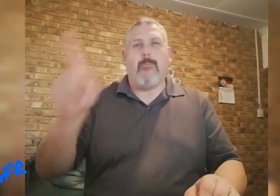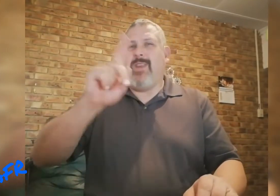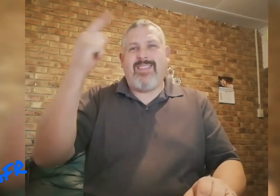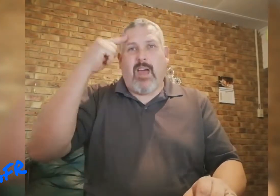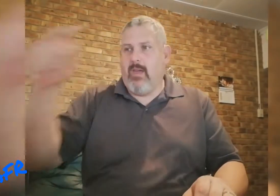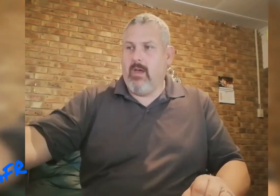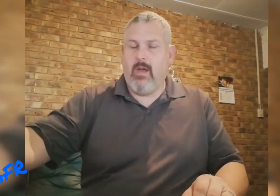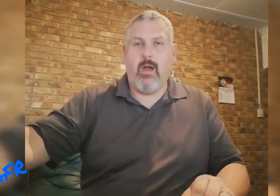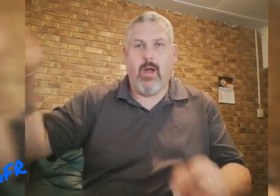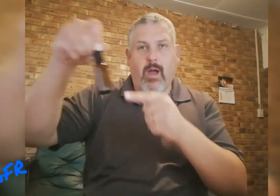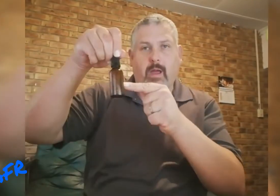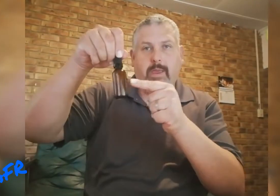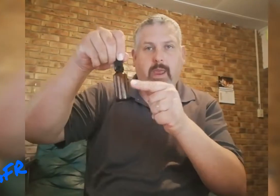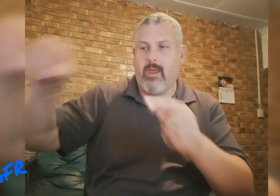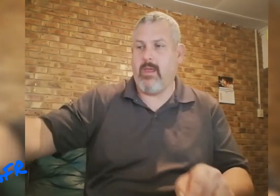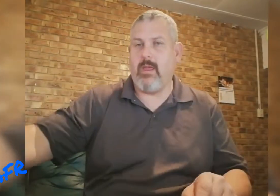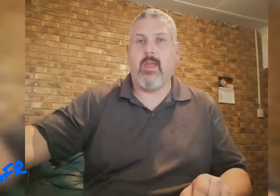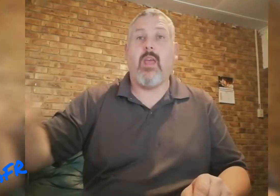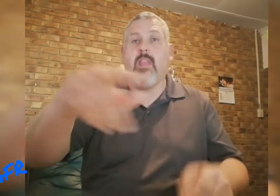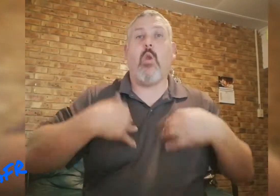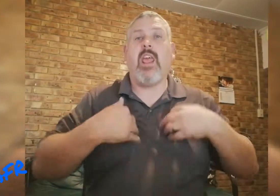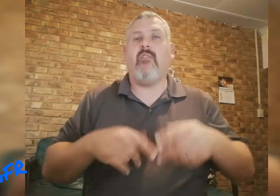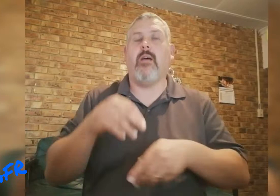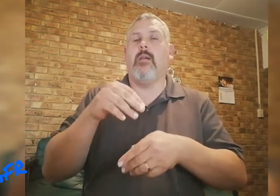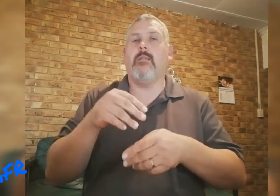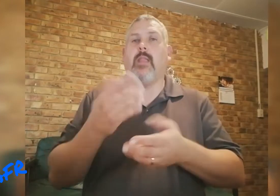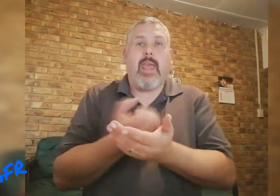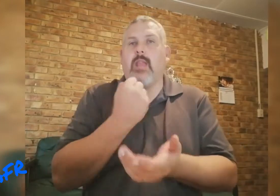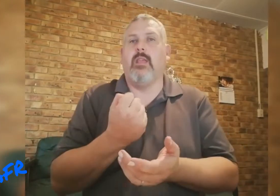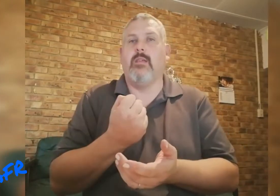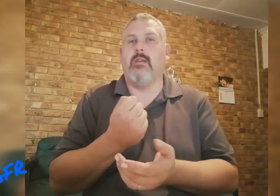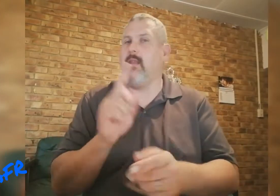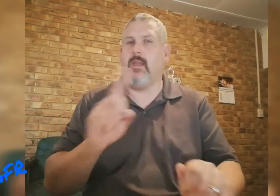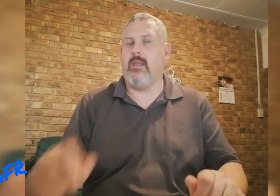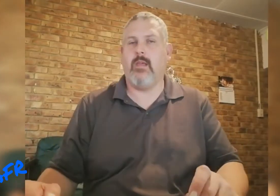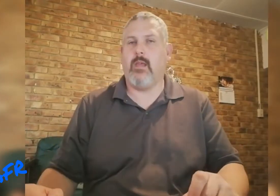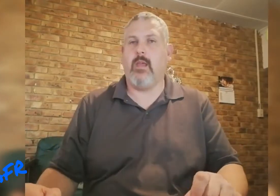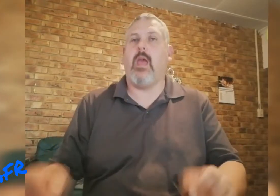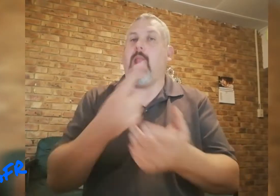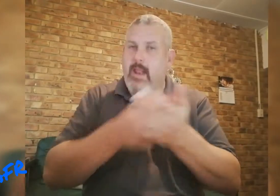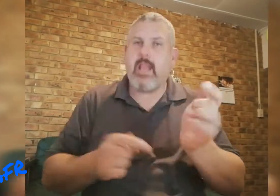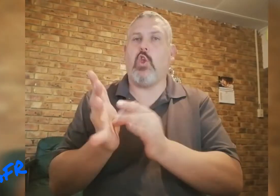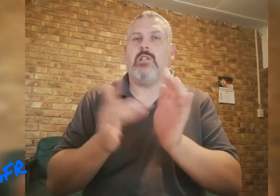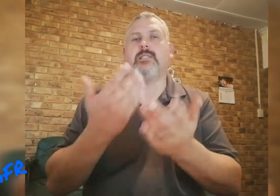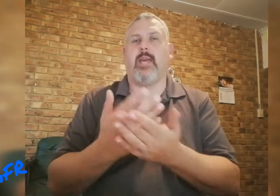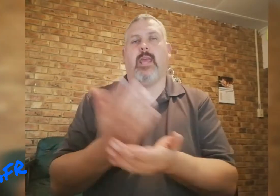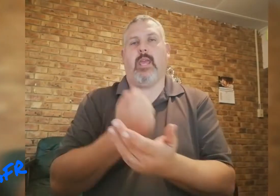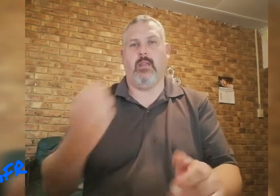Maar moet nie denk, jy gaan jou lede het, nie. Net Jesus kan my het.